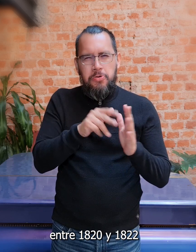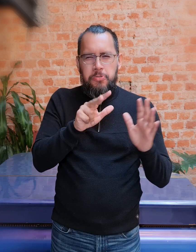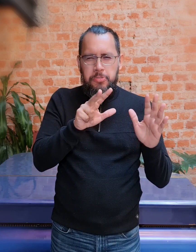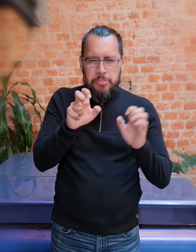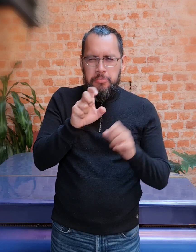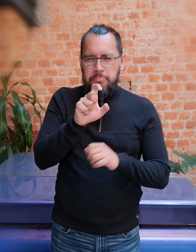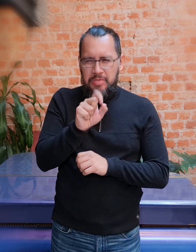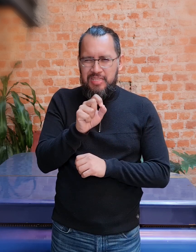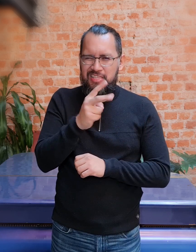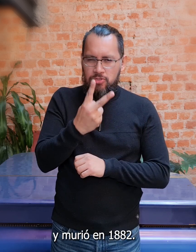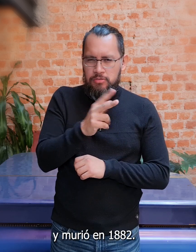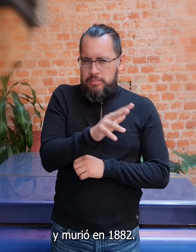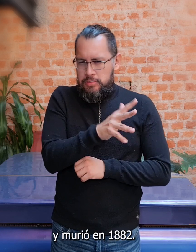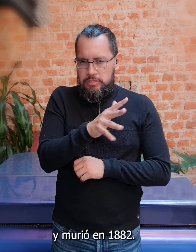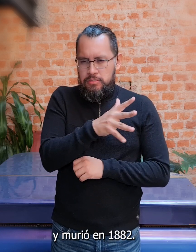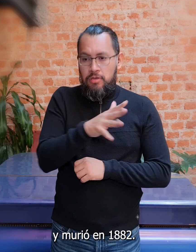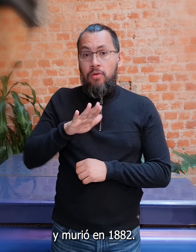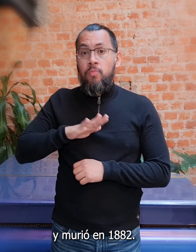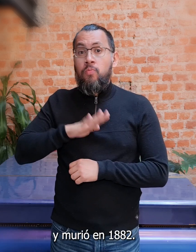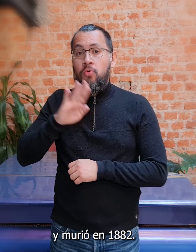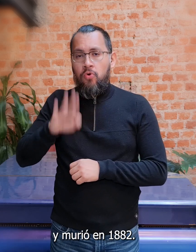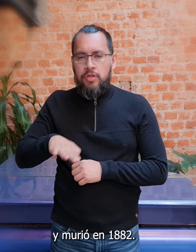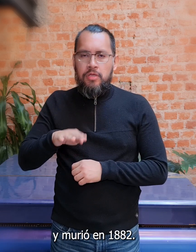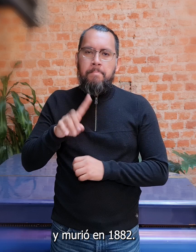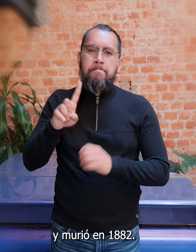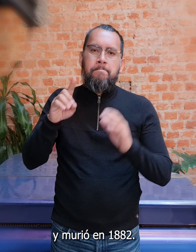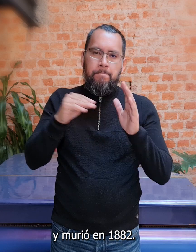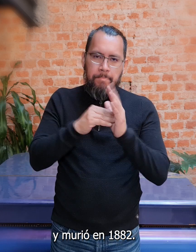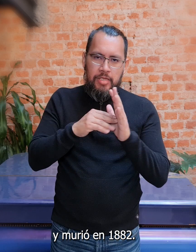y murió en 1882.